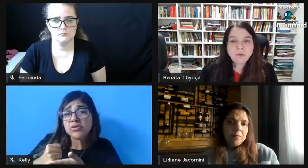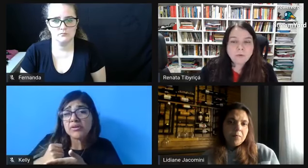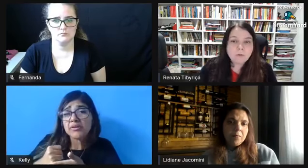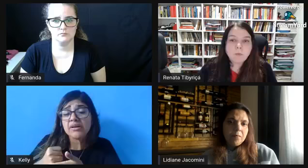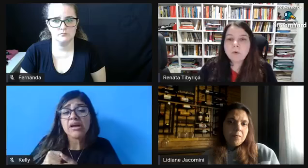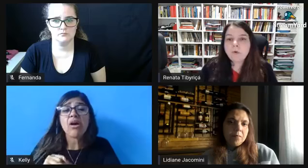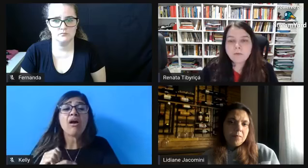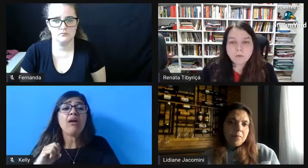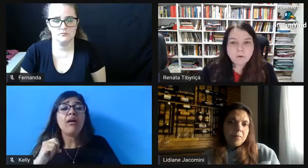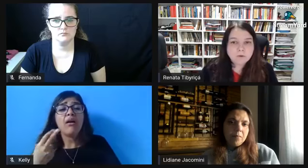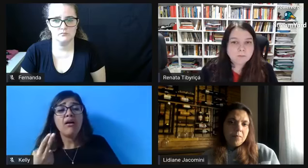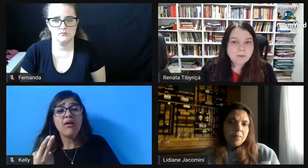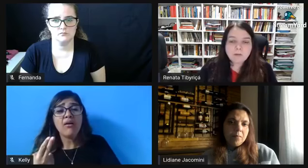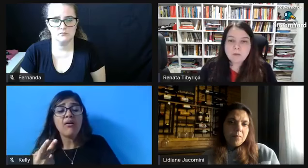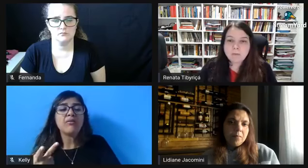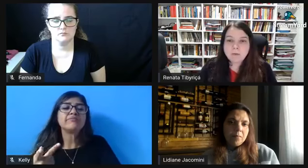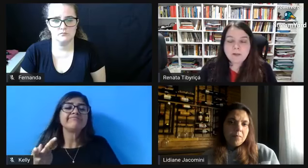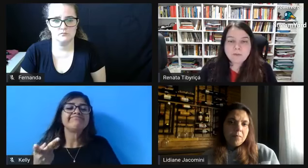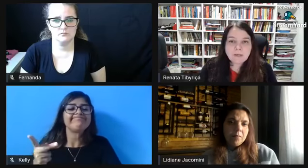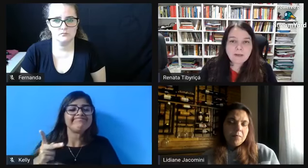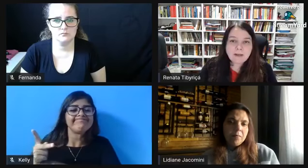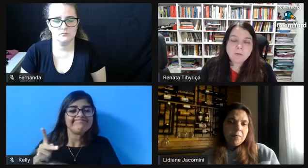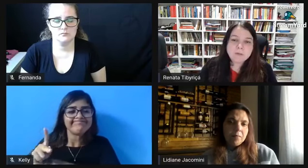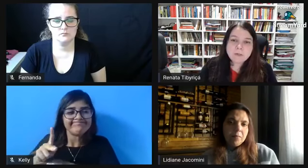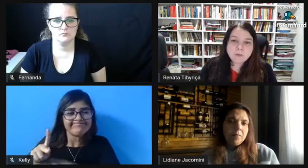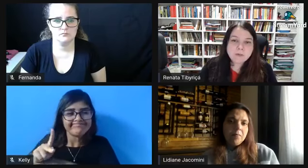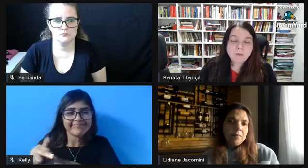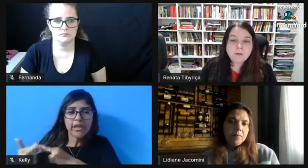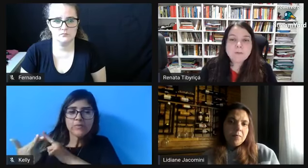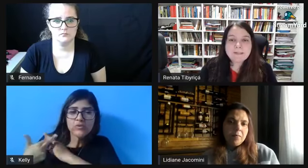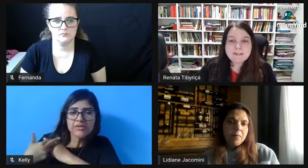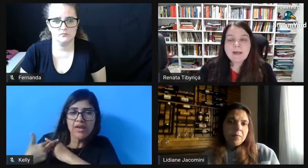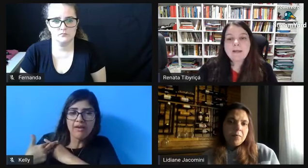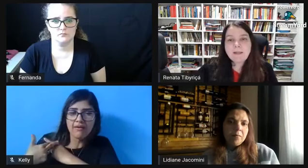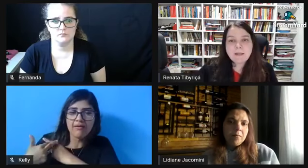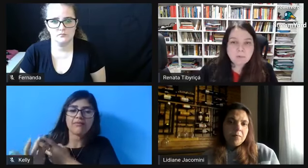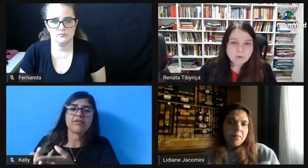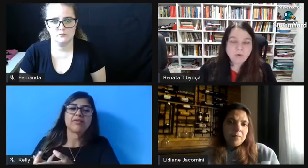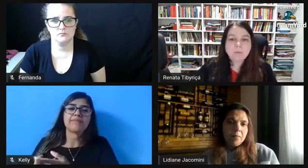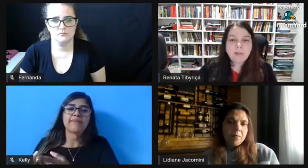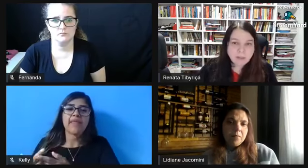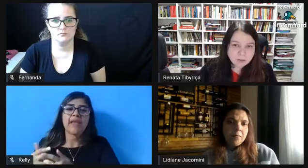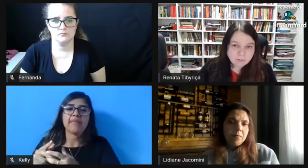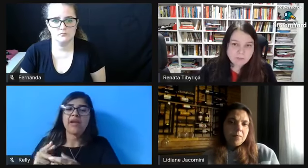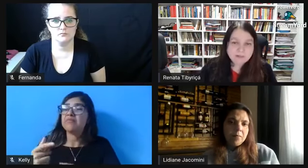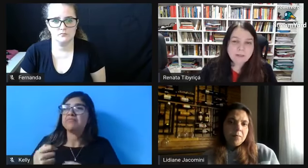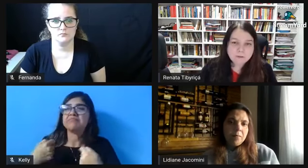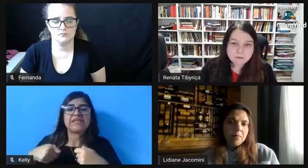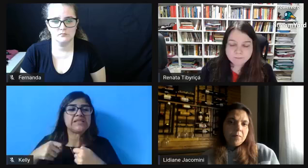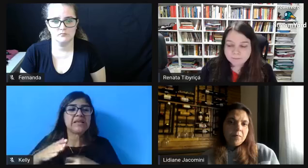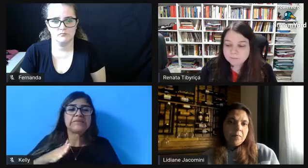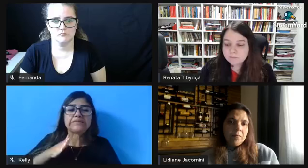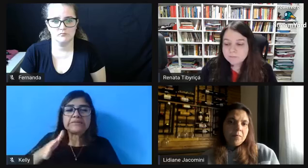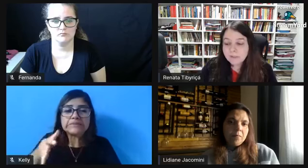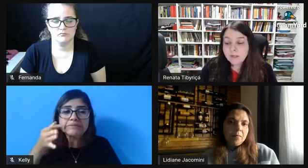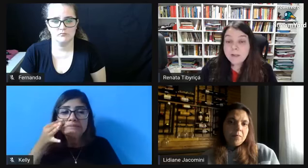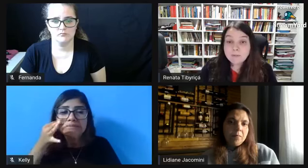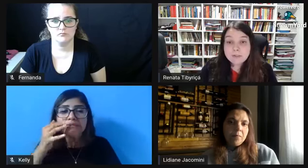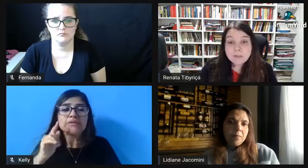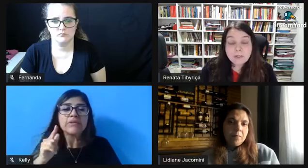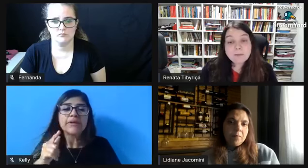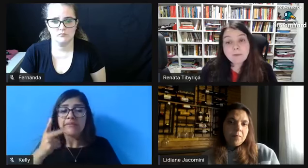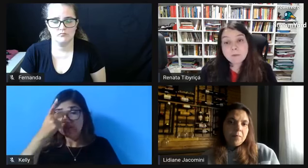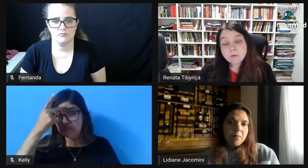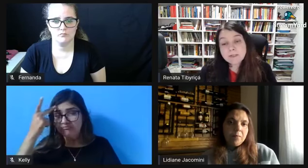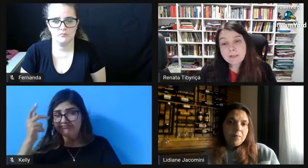poderiam constituir um procurador para poder auxiliar em algumas questões, para não precisar ir pessoalmente fazer isso. Né?